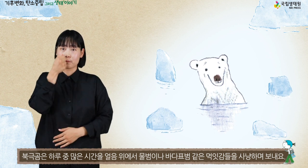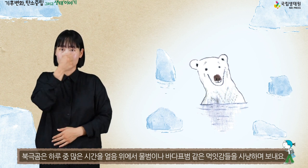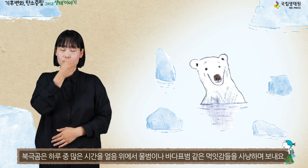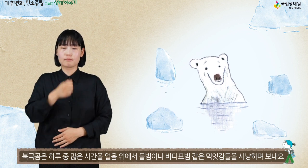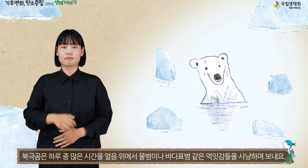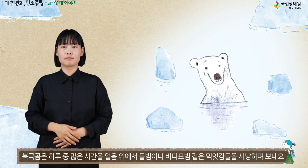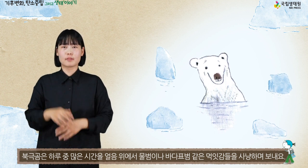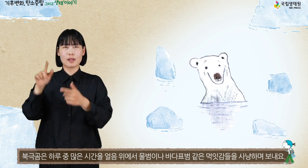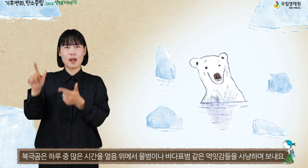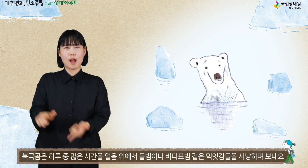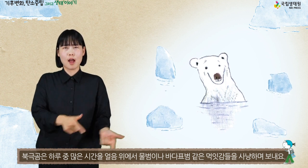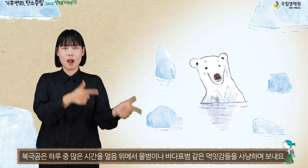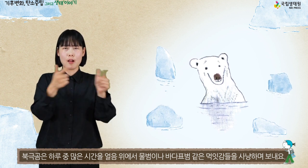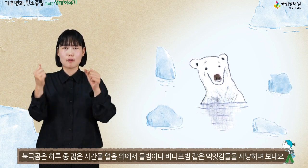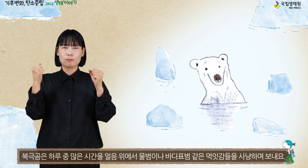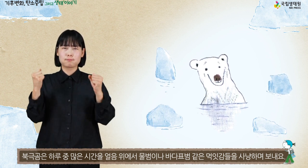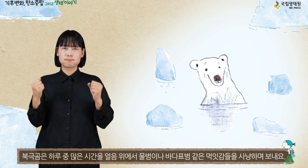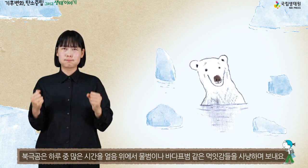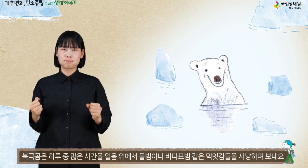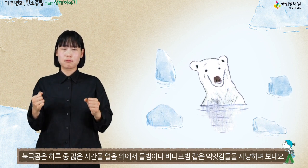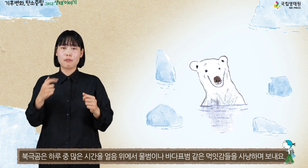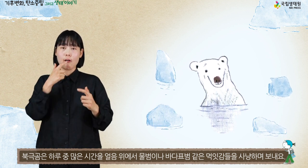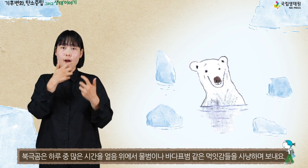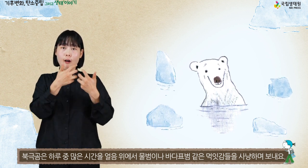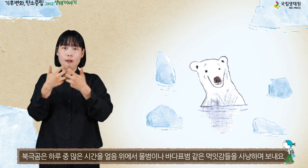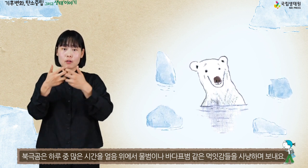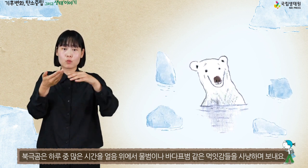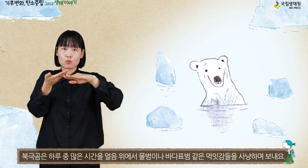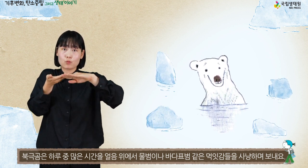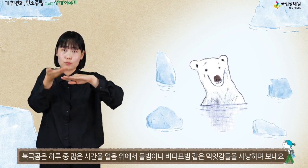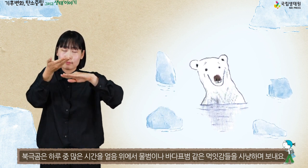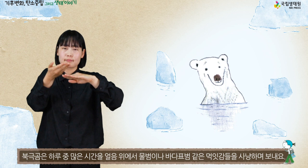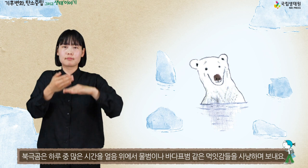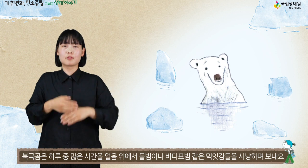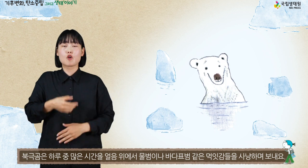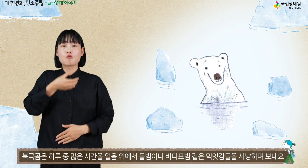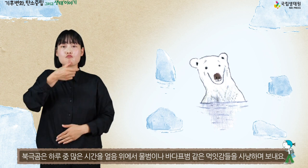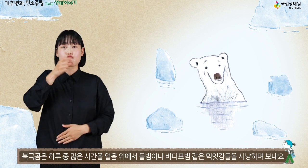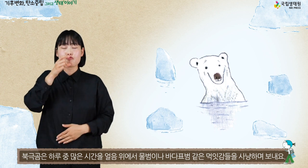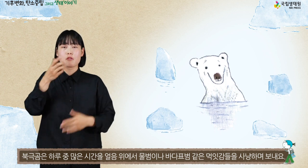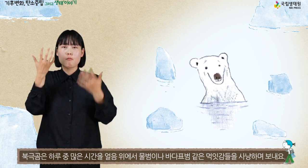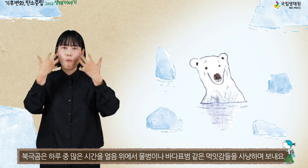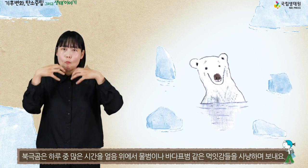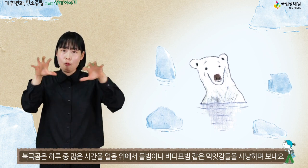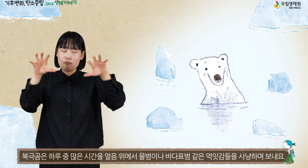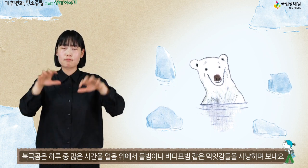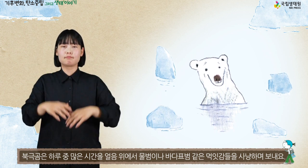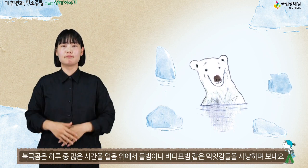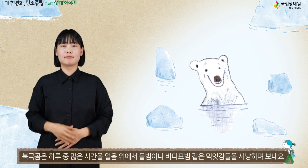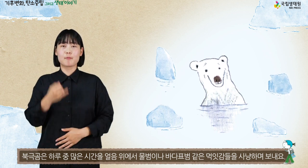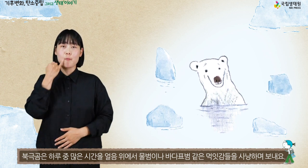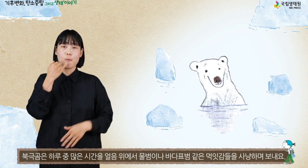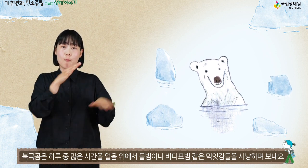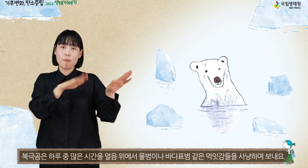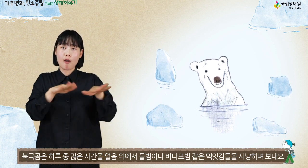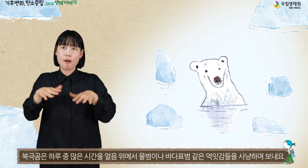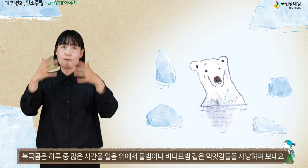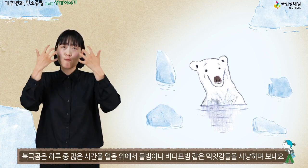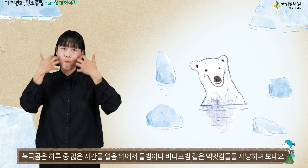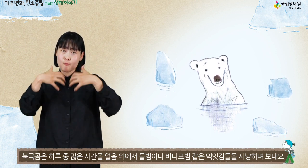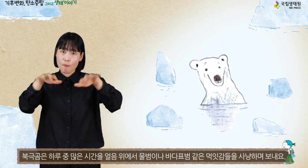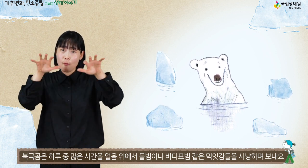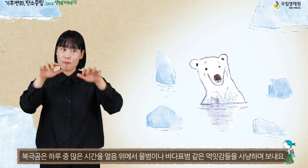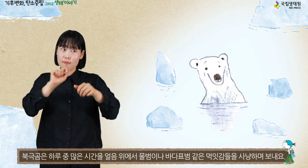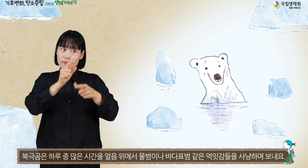북극곰은 하루 중 많은 시간을 얼음 위에서 물범이나 바다표범 같은 먹잇감들을 사냥하며 보내요.